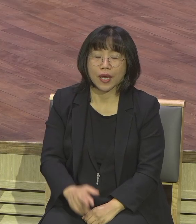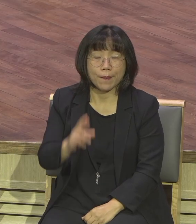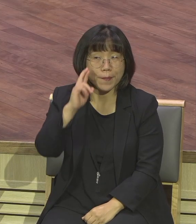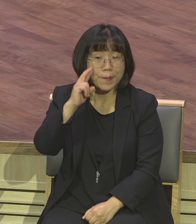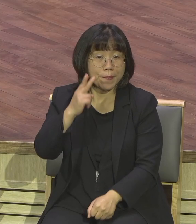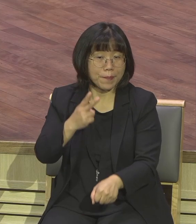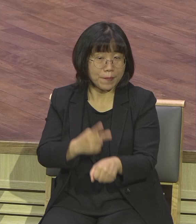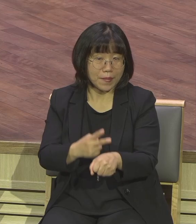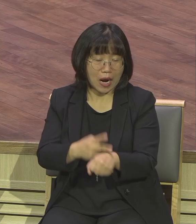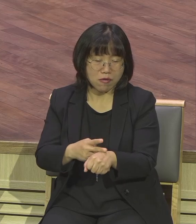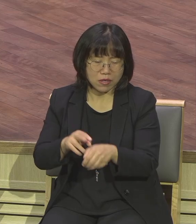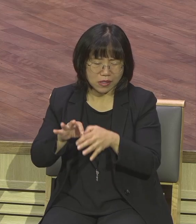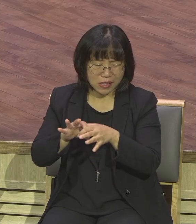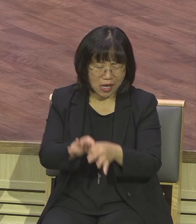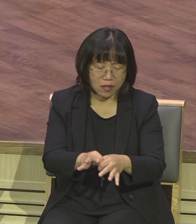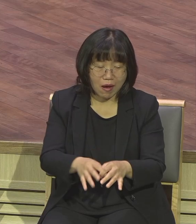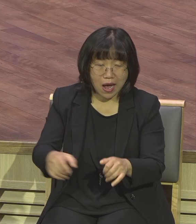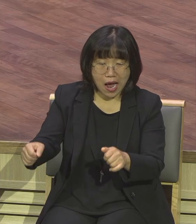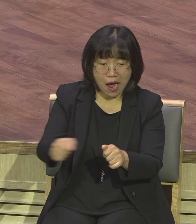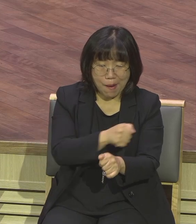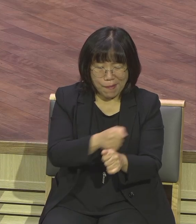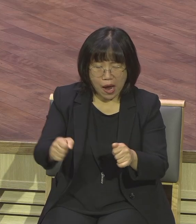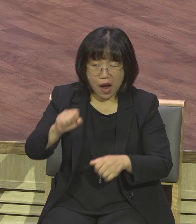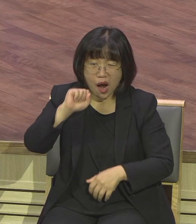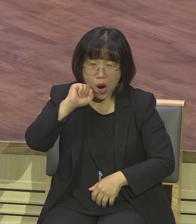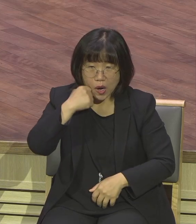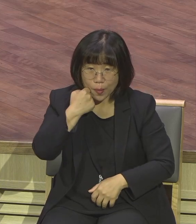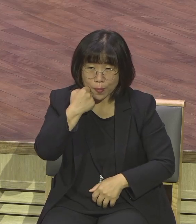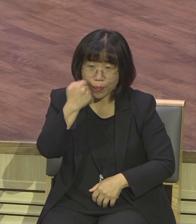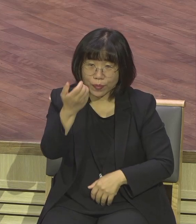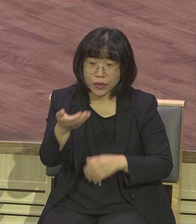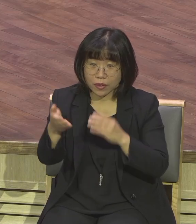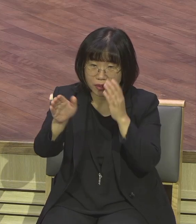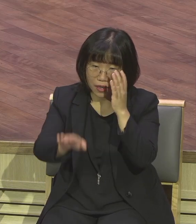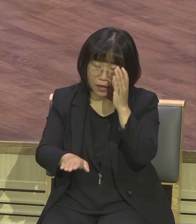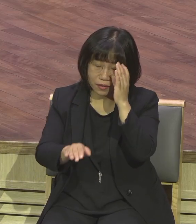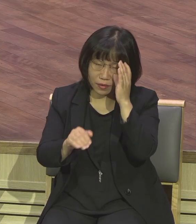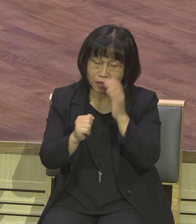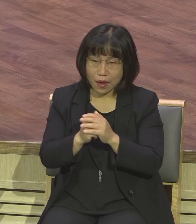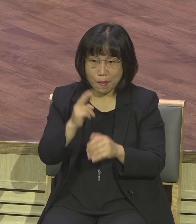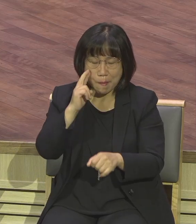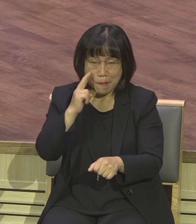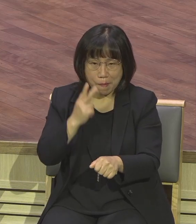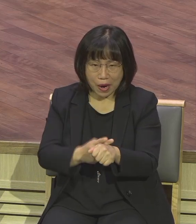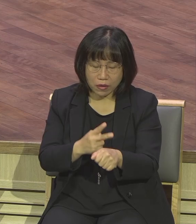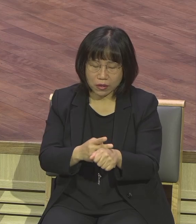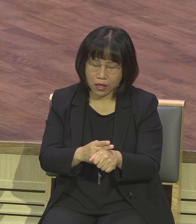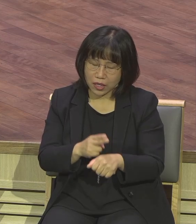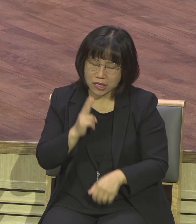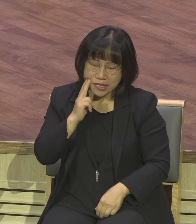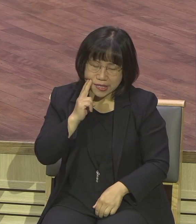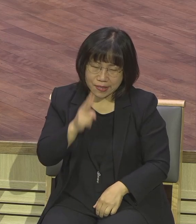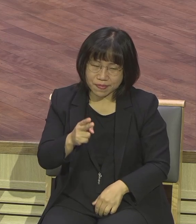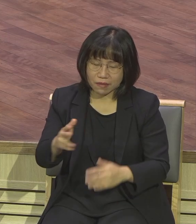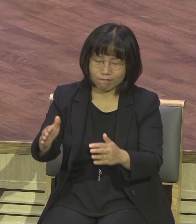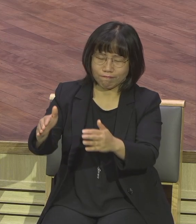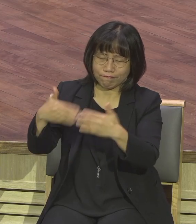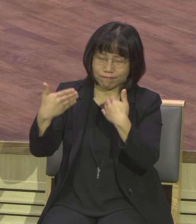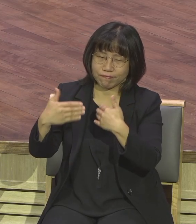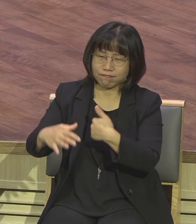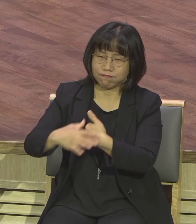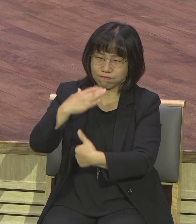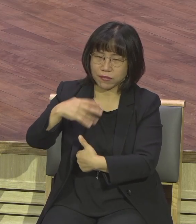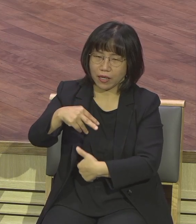바울, 뭐, 어떤 상황이야. 바울, 우리 시대 살았잖아요. 성령 시대. 뭐, 어떤 일을 다 해요. 항상